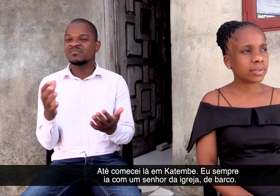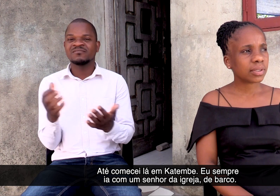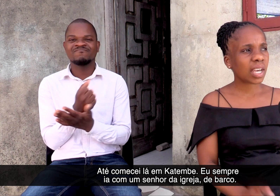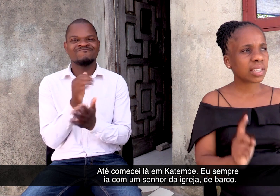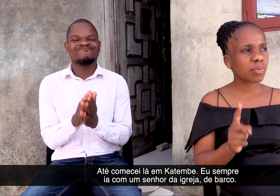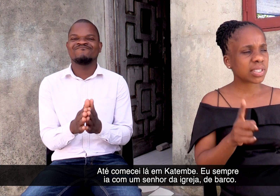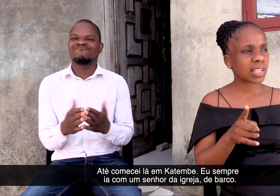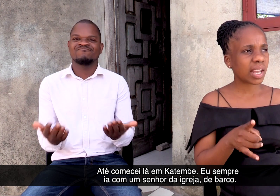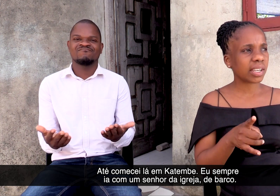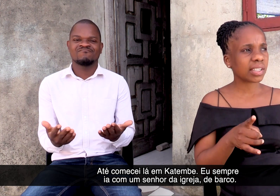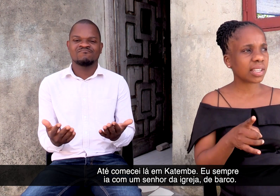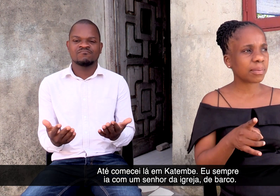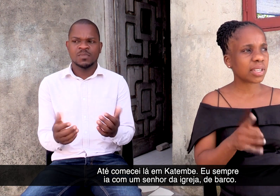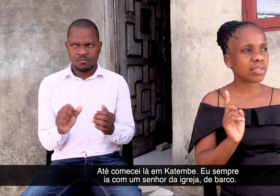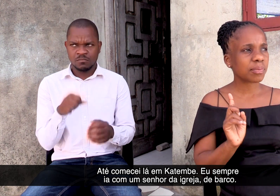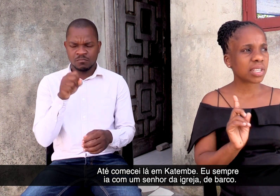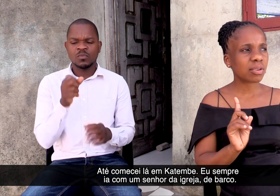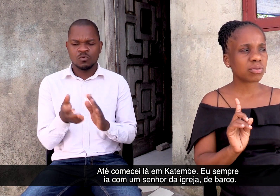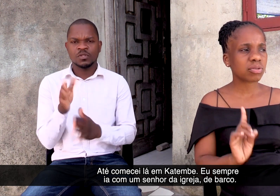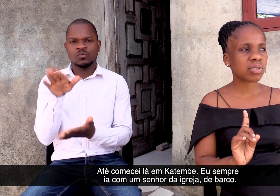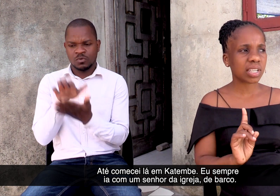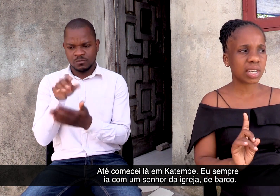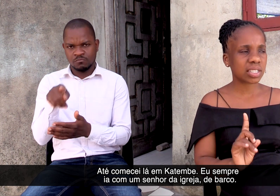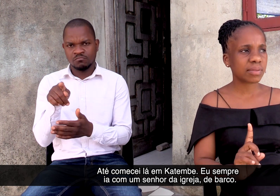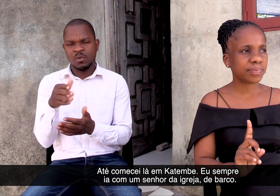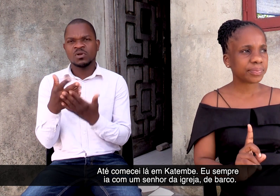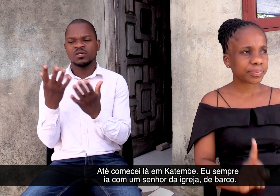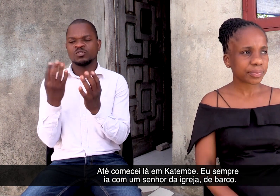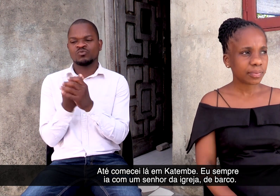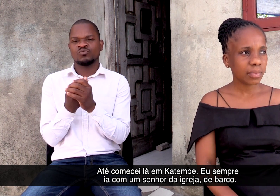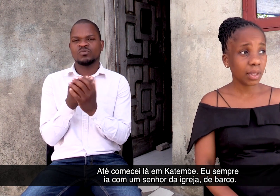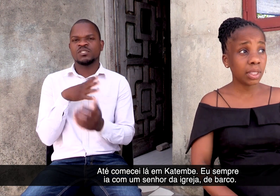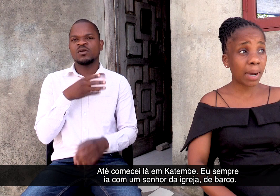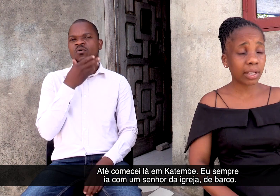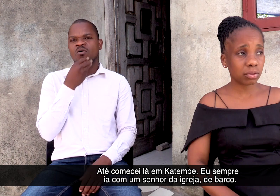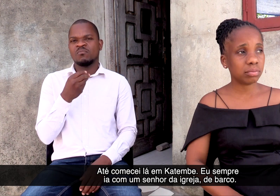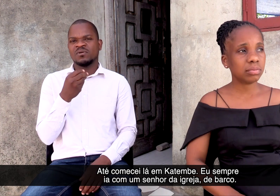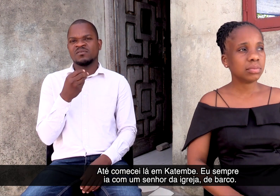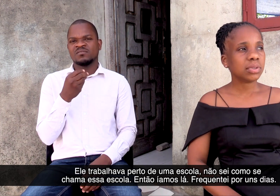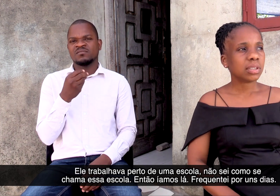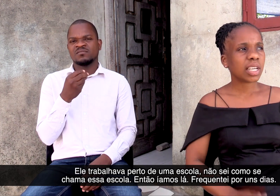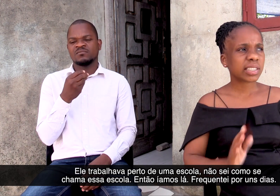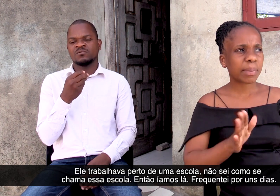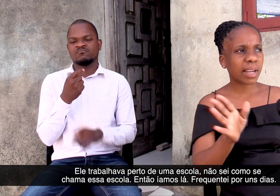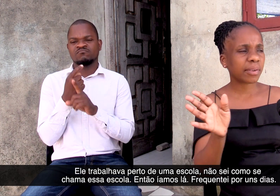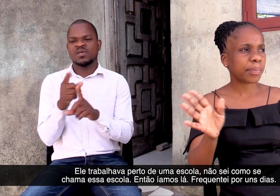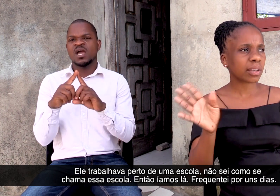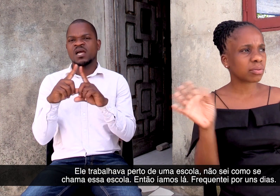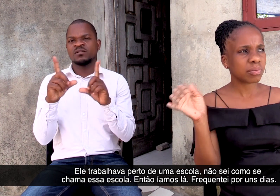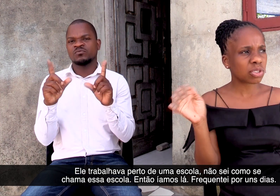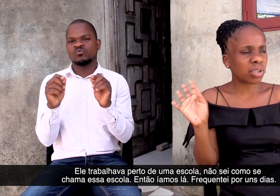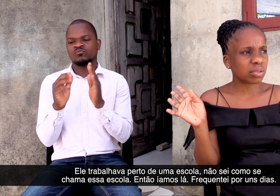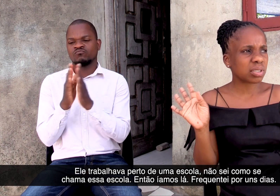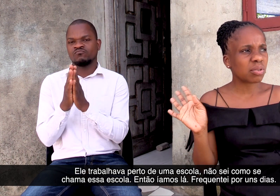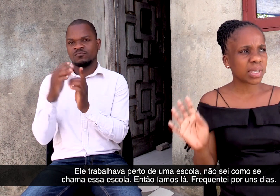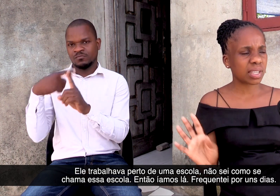Então, até comecei lá em Catembe. Eu sempre ia com o senhor da igreja de barco. Ele trabalhava